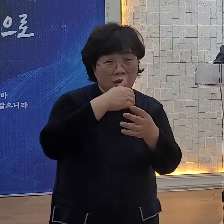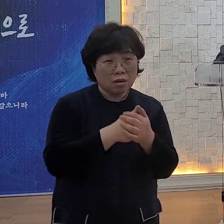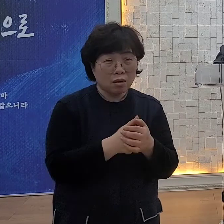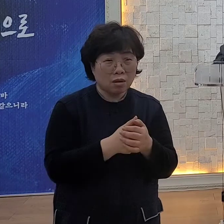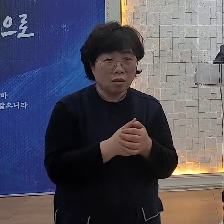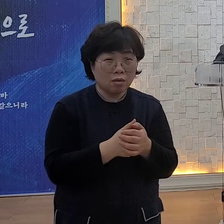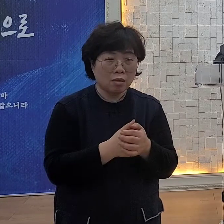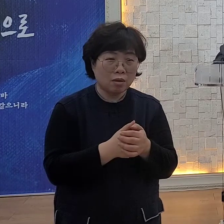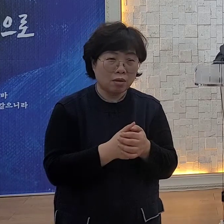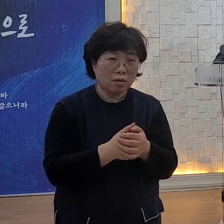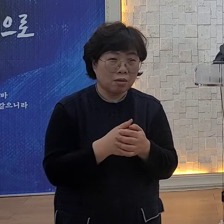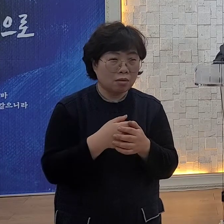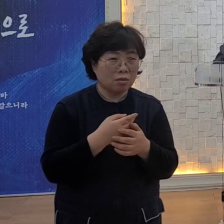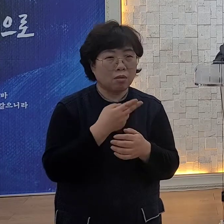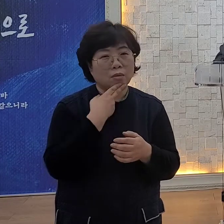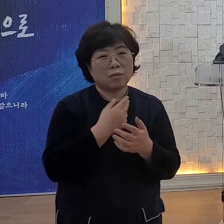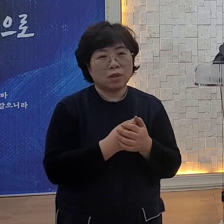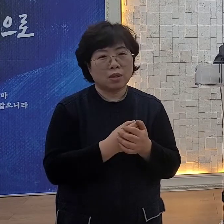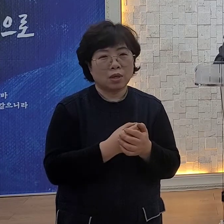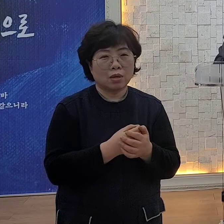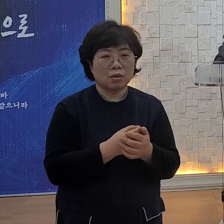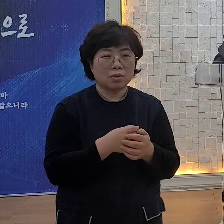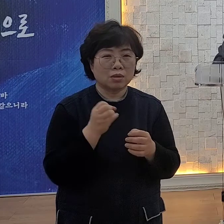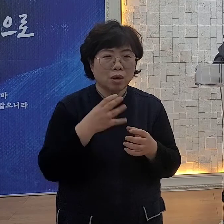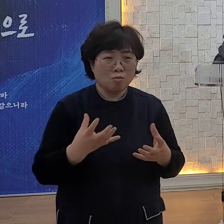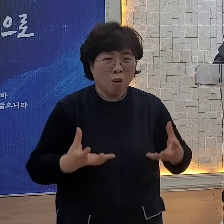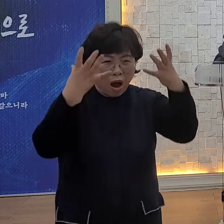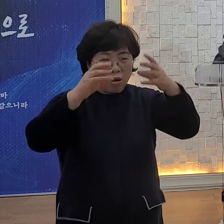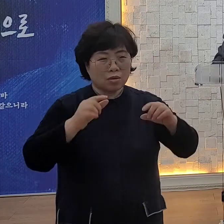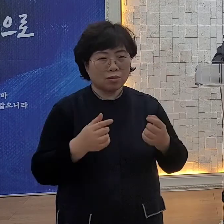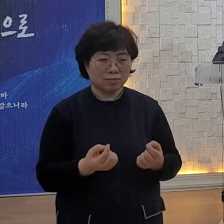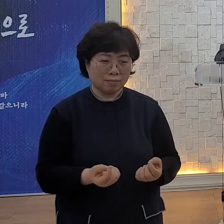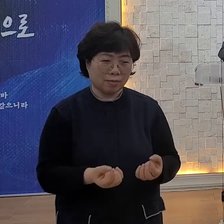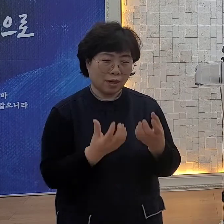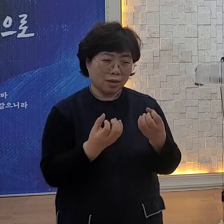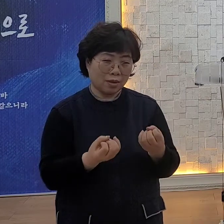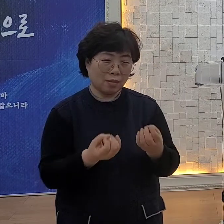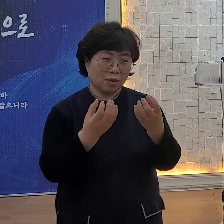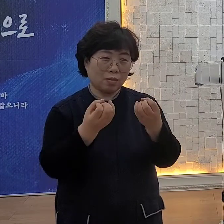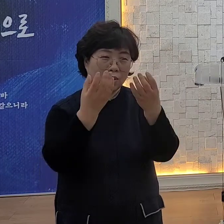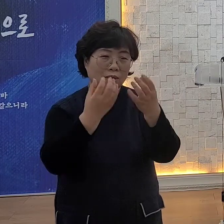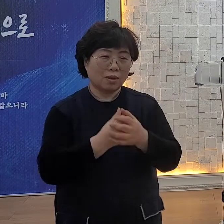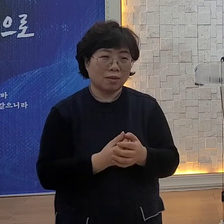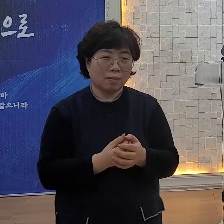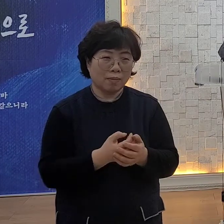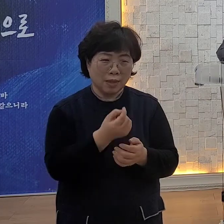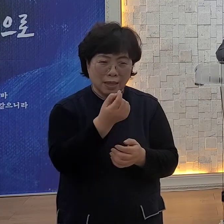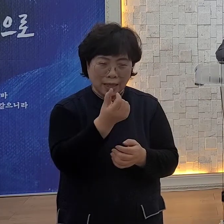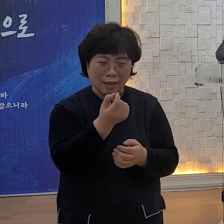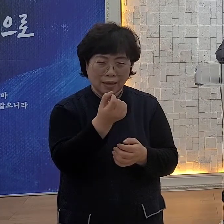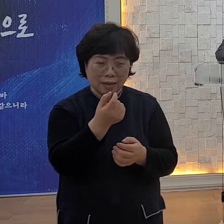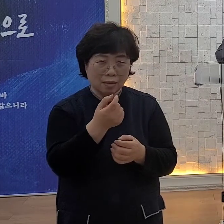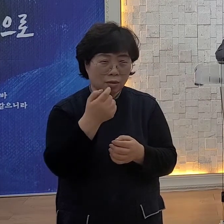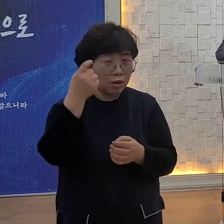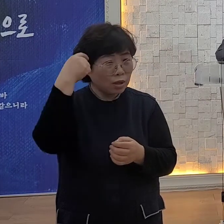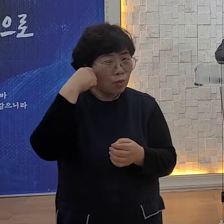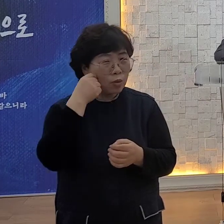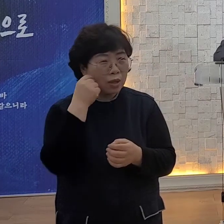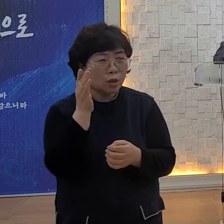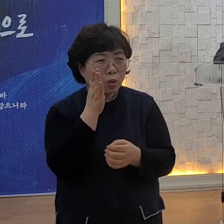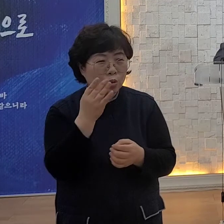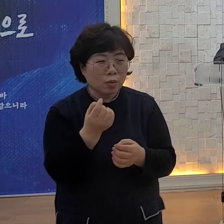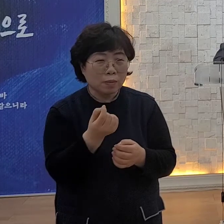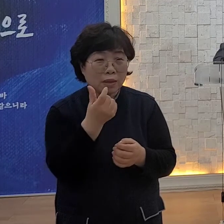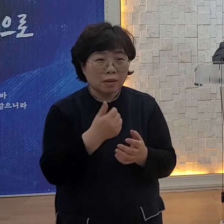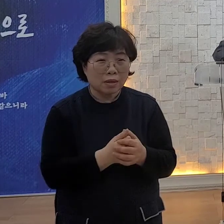그러면 무슨 소리 날까요? 퐁당 퐁당. 그러면서 작은 파장이